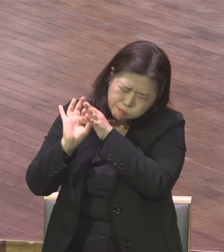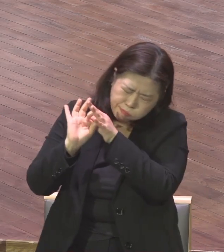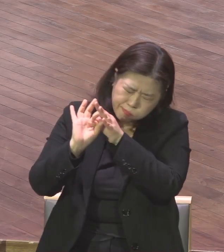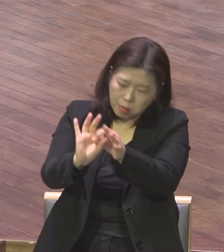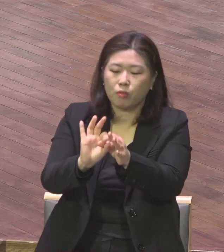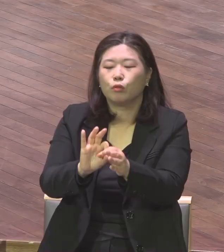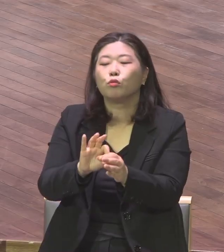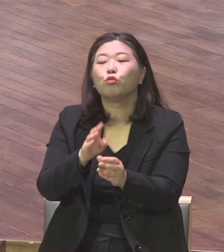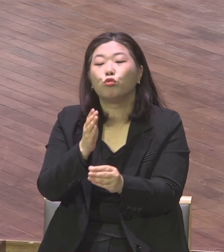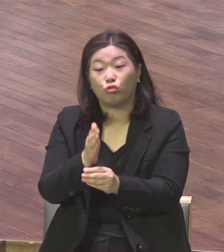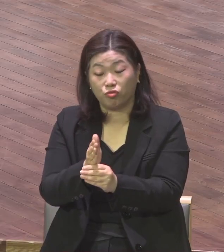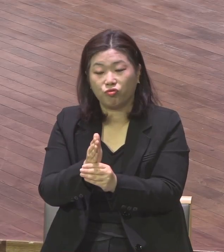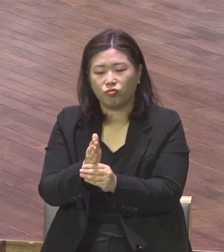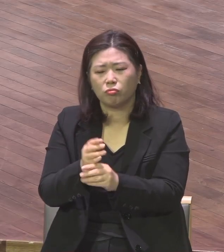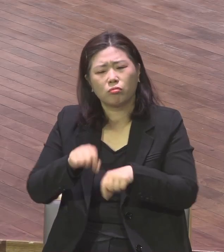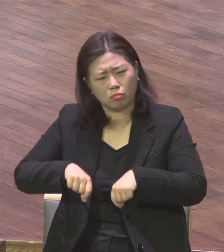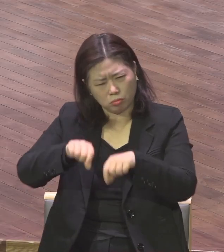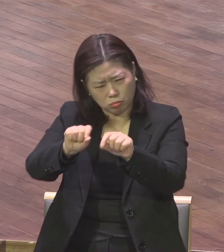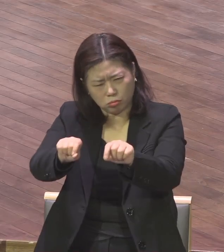더 주옵소서.